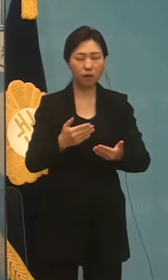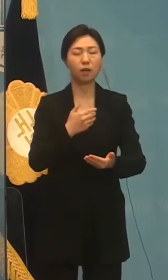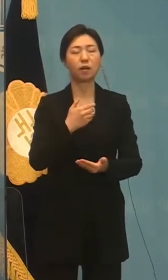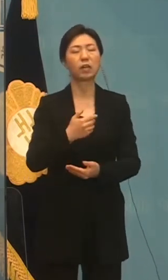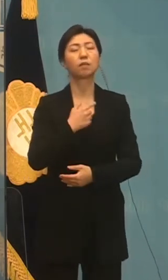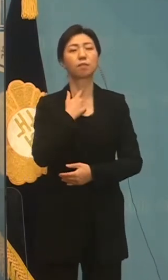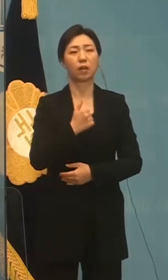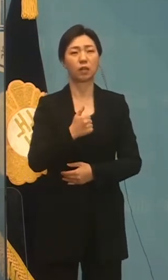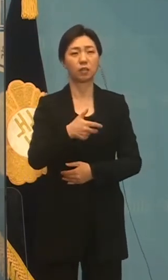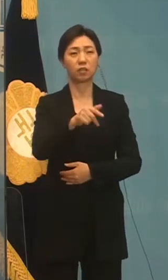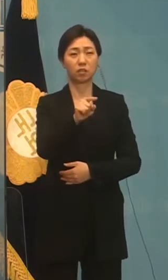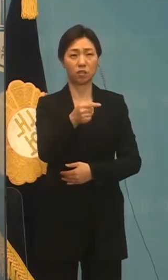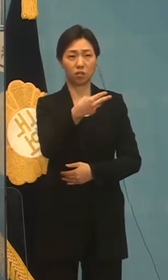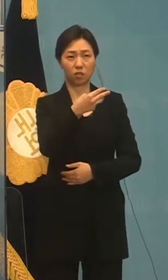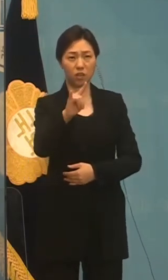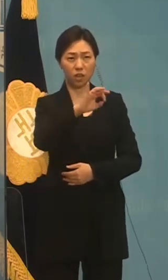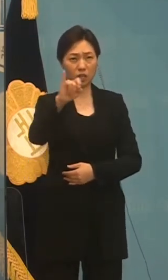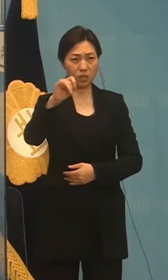기립니다.